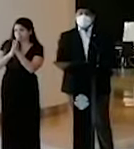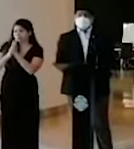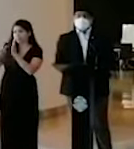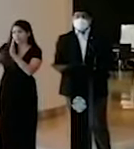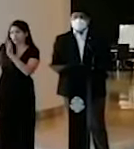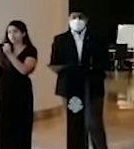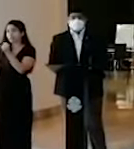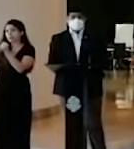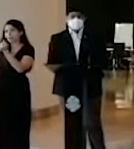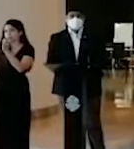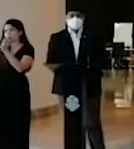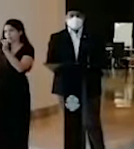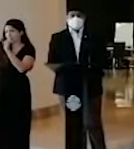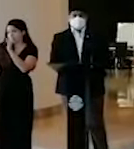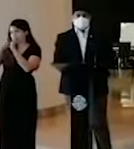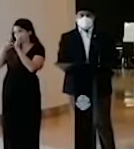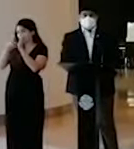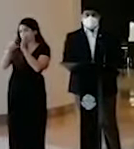esto.